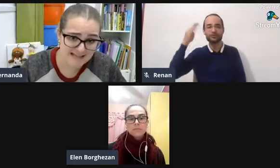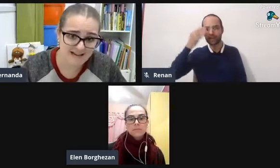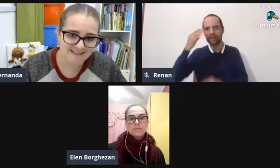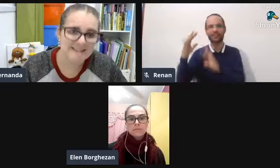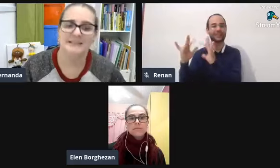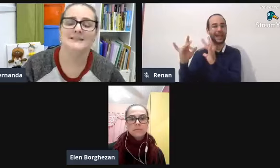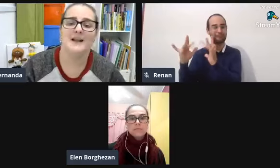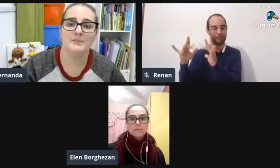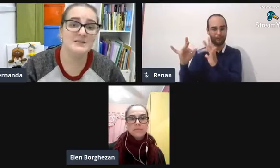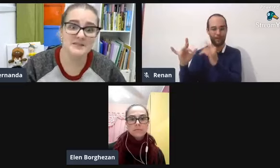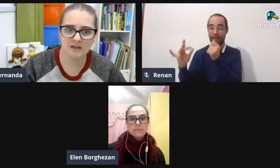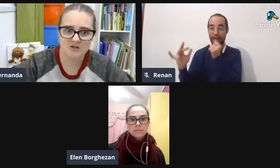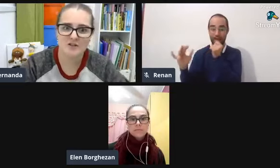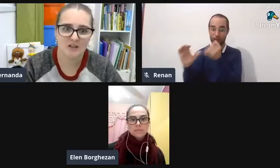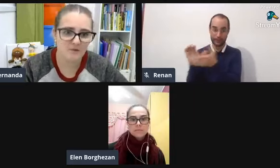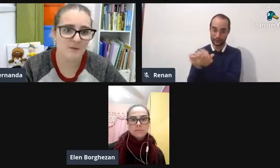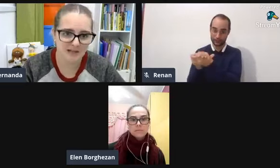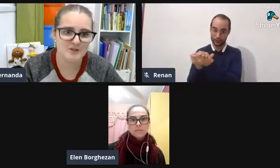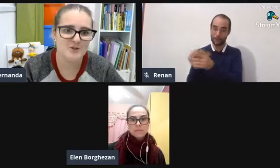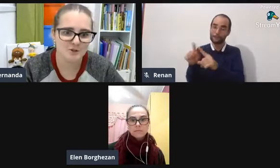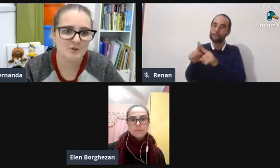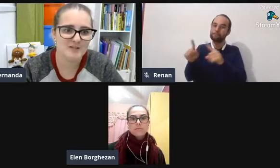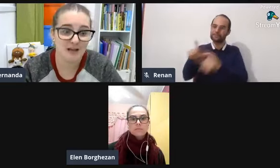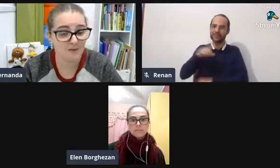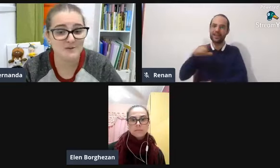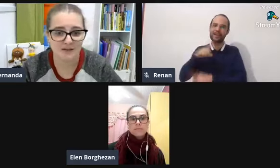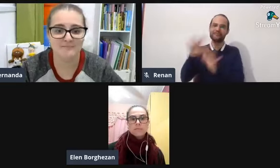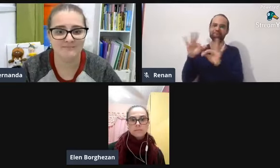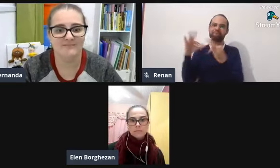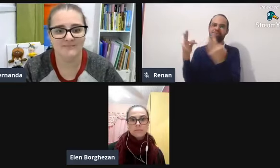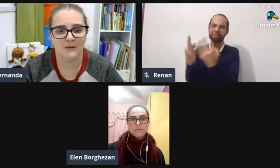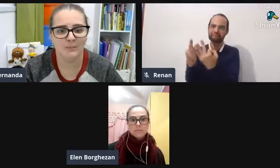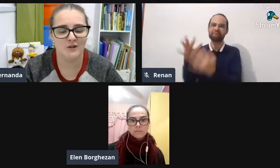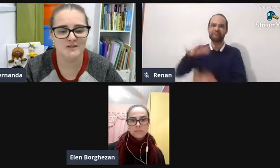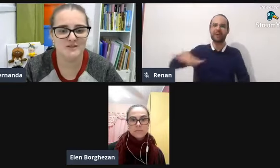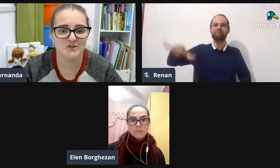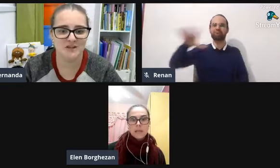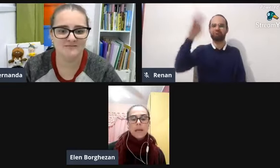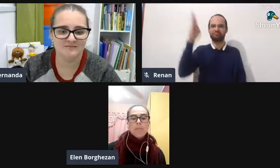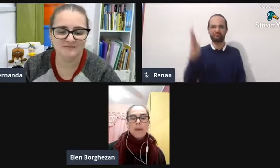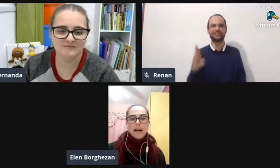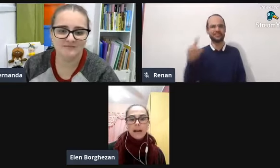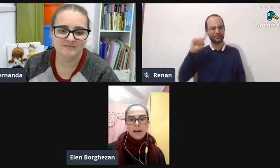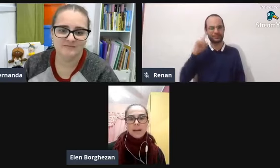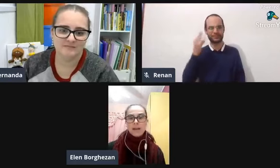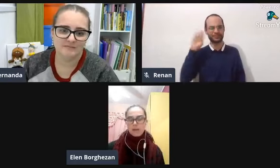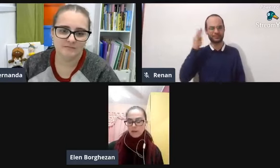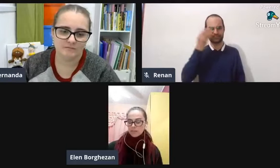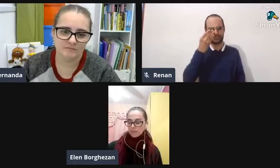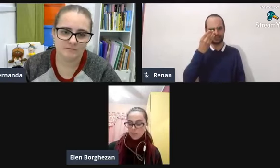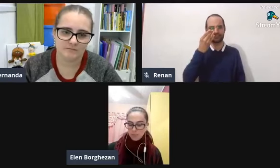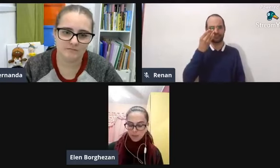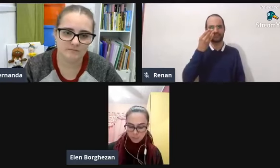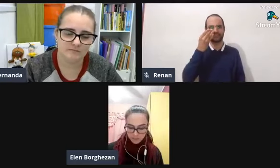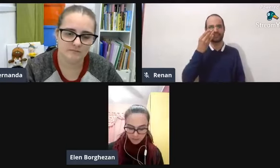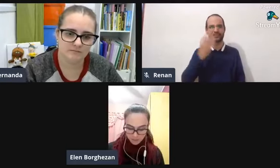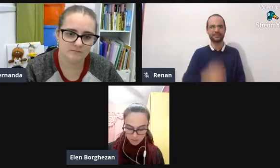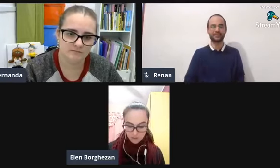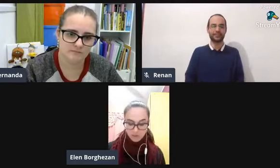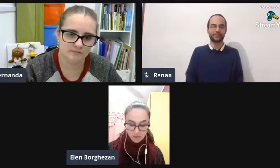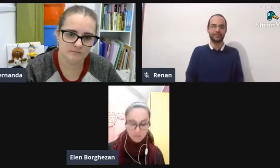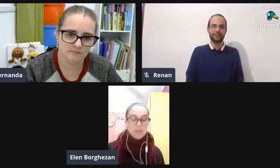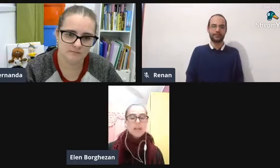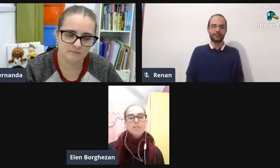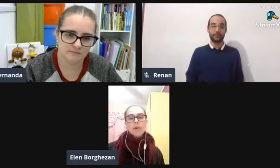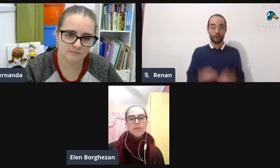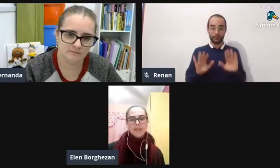ainda a casar, né? Mas sim, a gente tem famílias de surdos cegos, sim. Pode existir. Agora eu vou te fazer uma pergunta que eu não